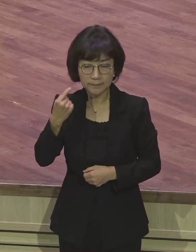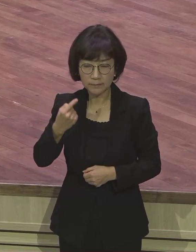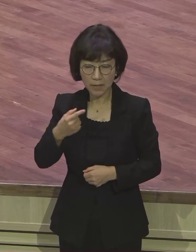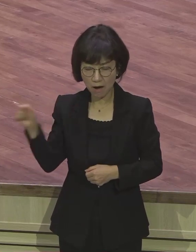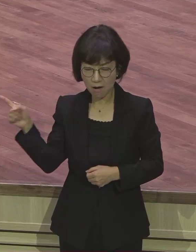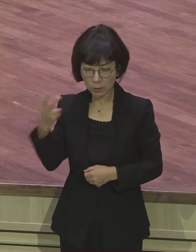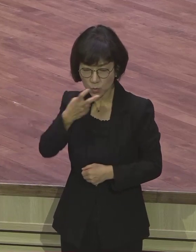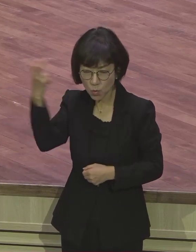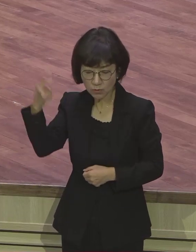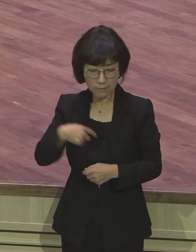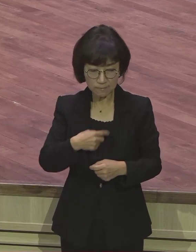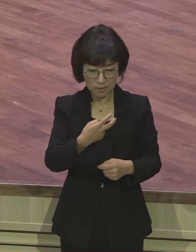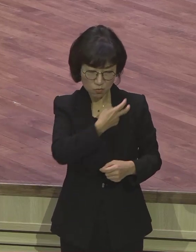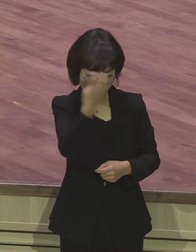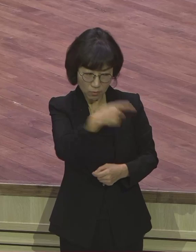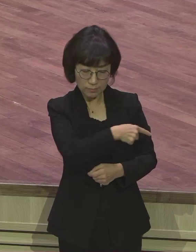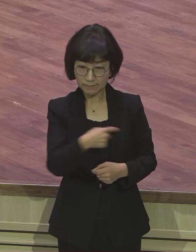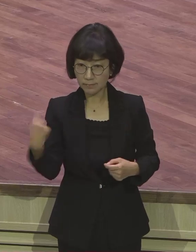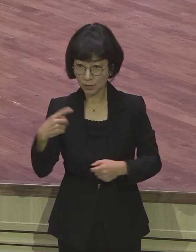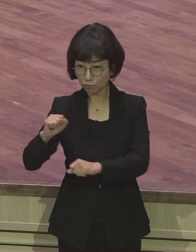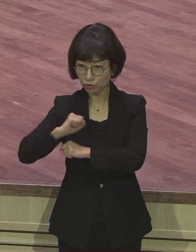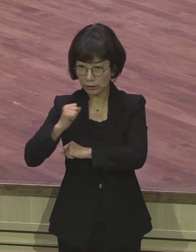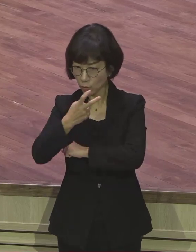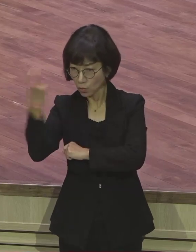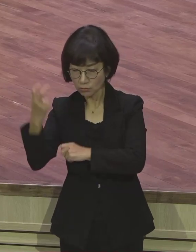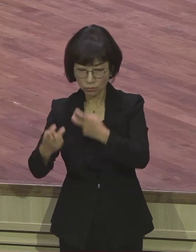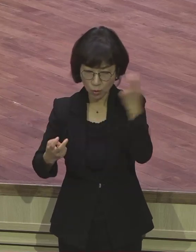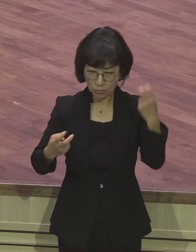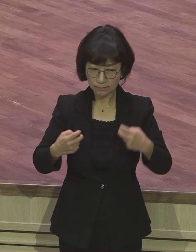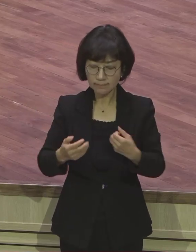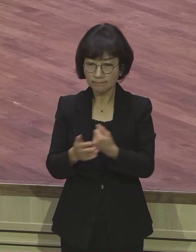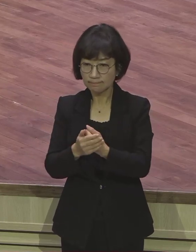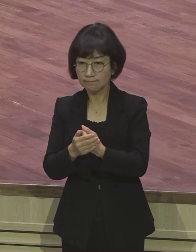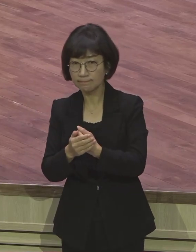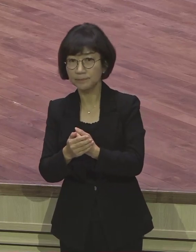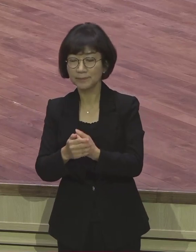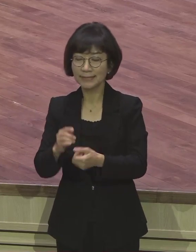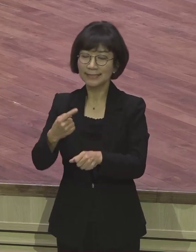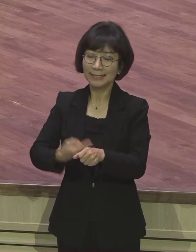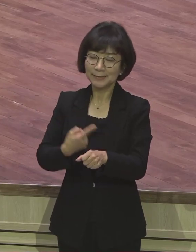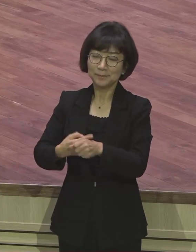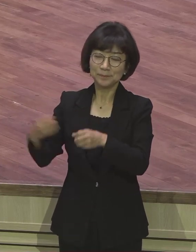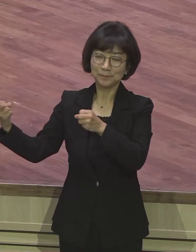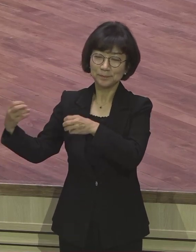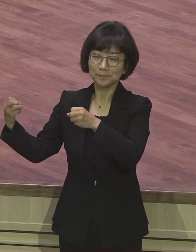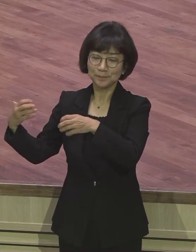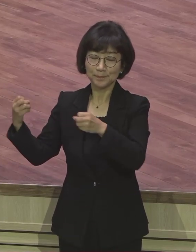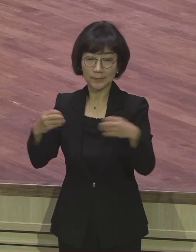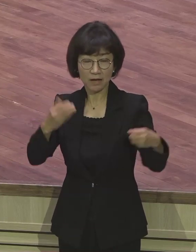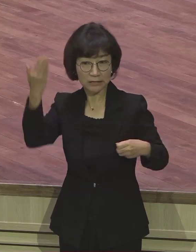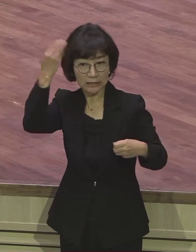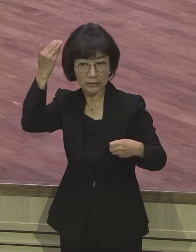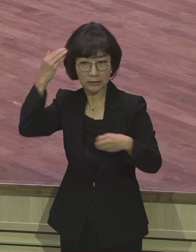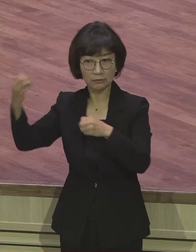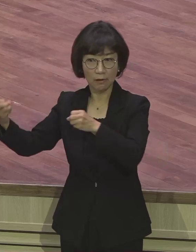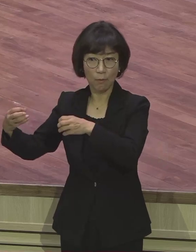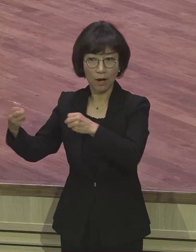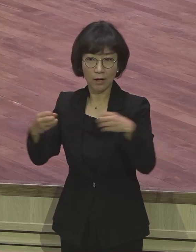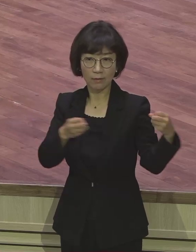그들의 수준에 맞는 말을 맞추어서 그렇게 자연스럽게 뭐 이 바울이 누군지